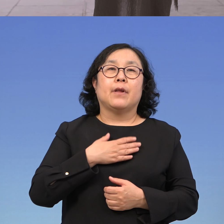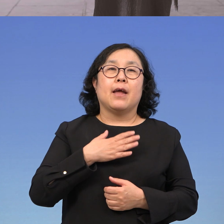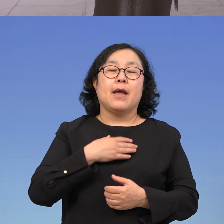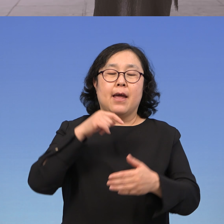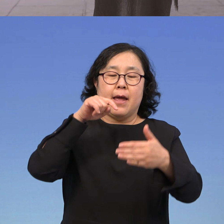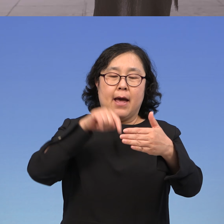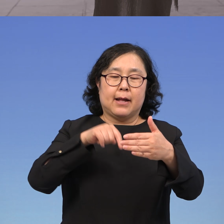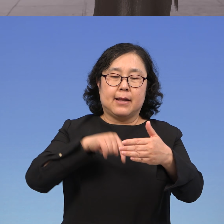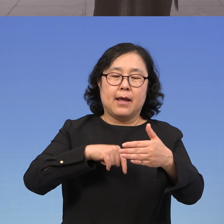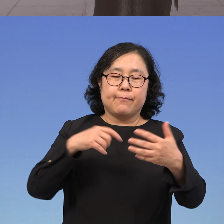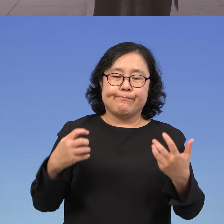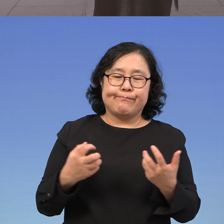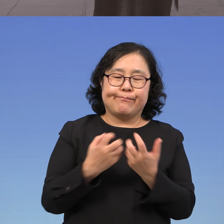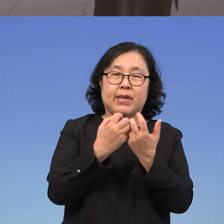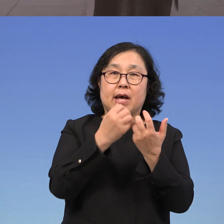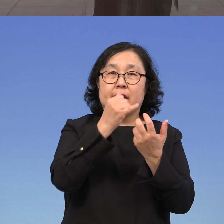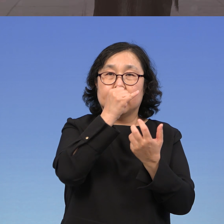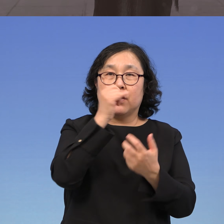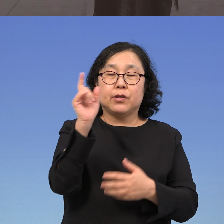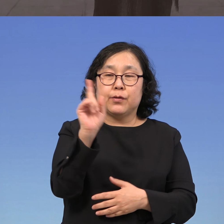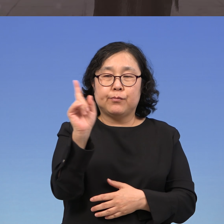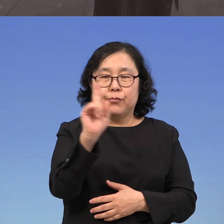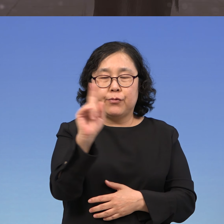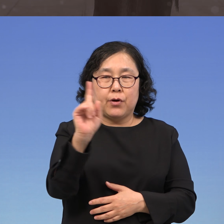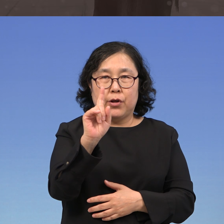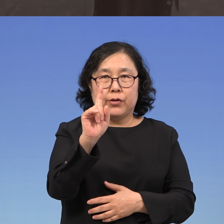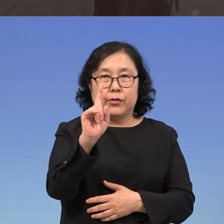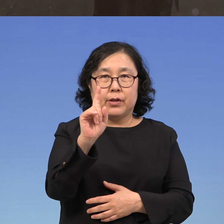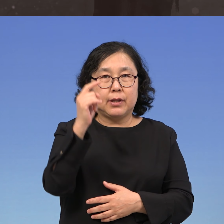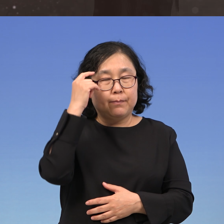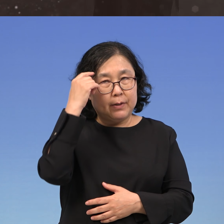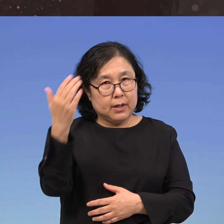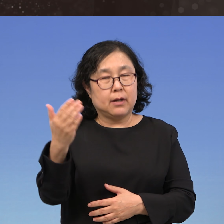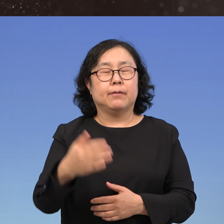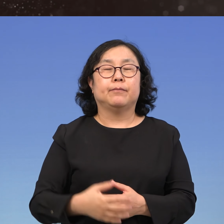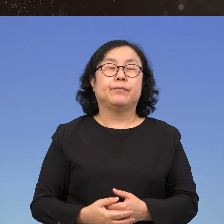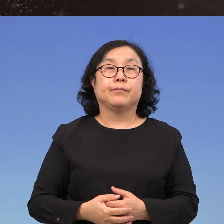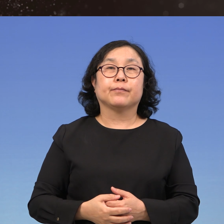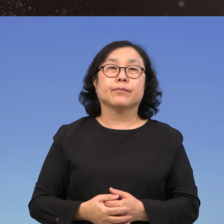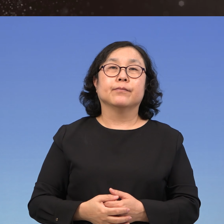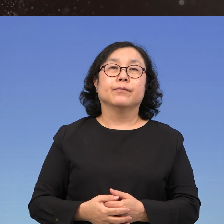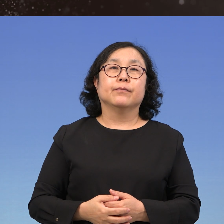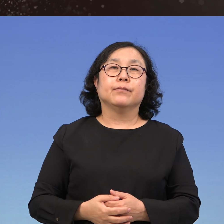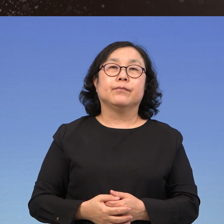으 내 안에 가득 차 있는 것은 무엇입니까 으